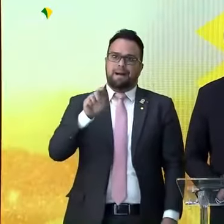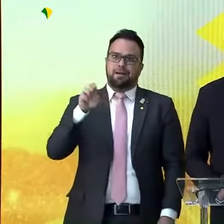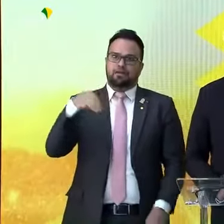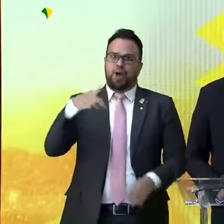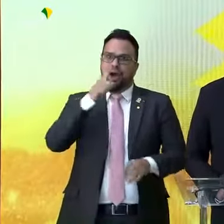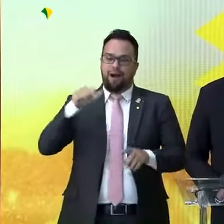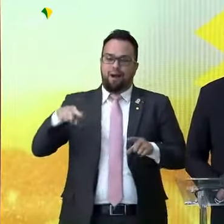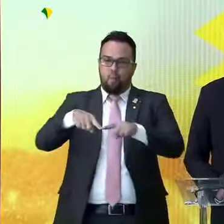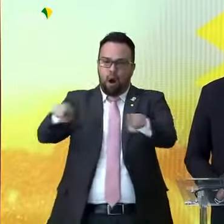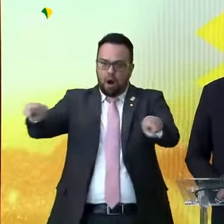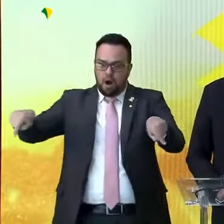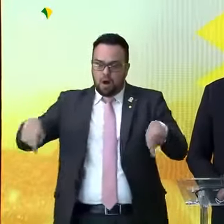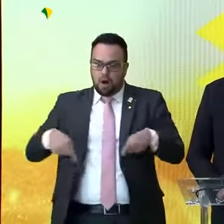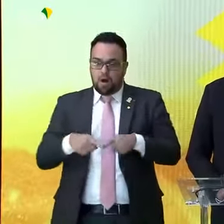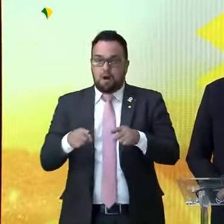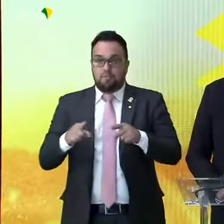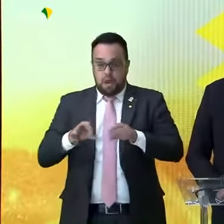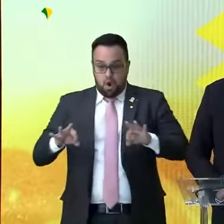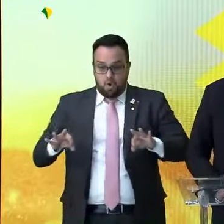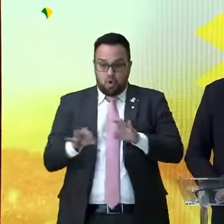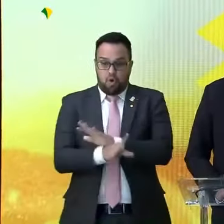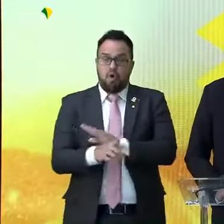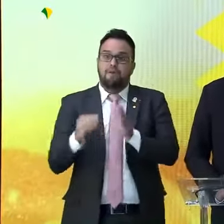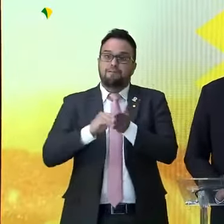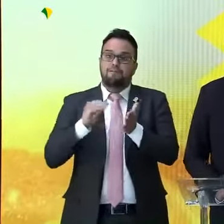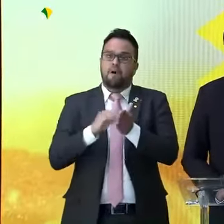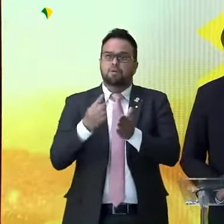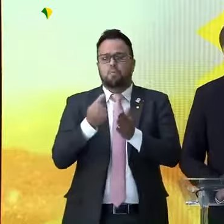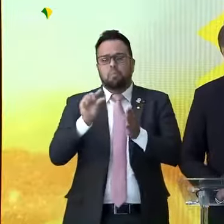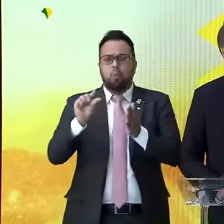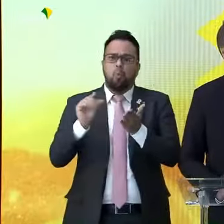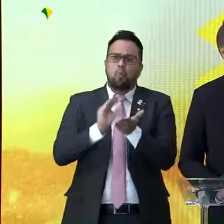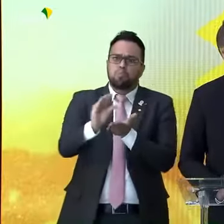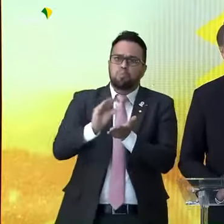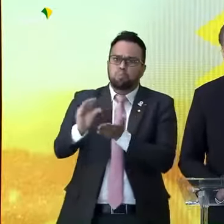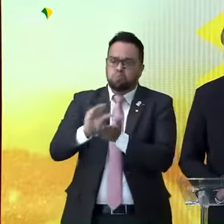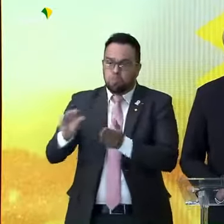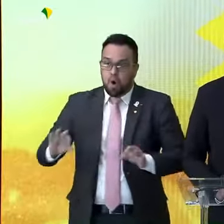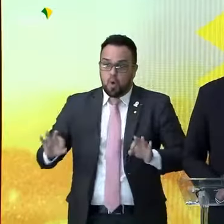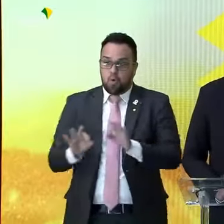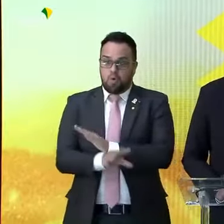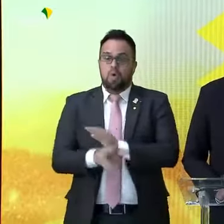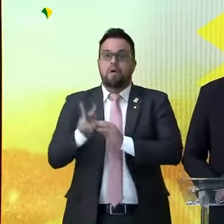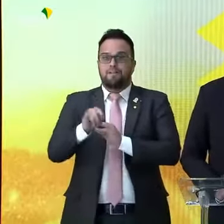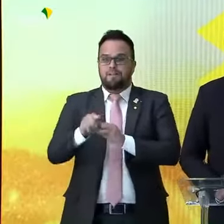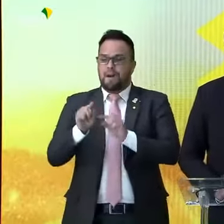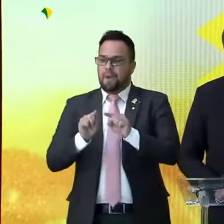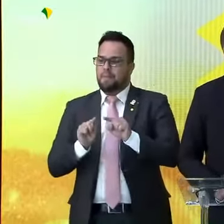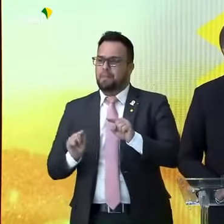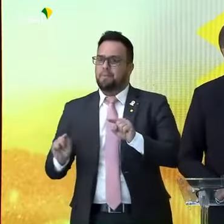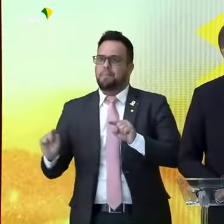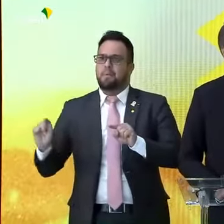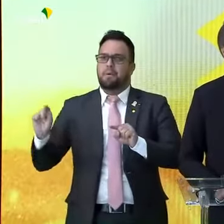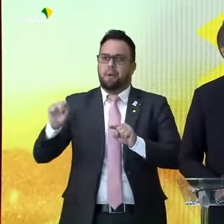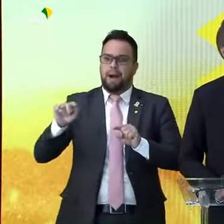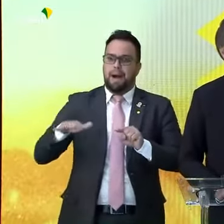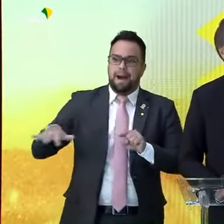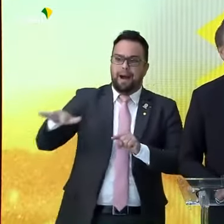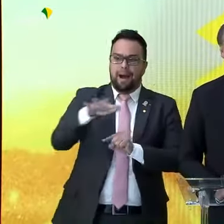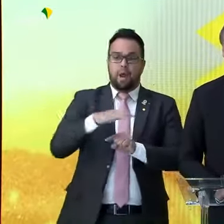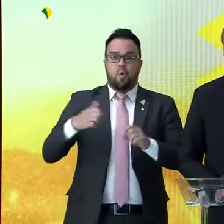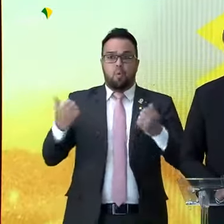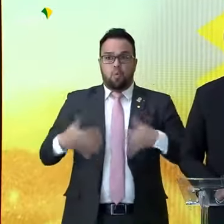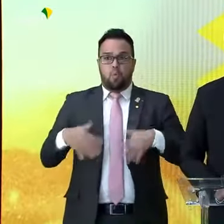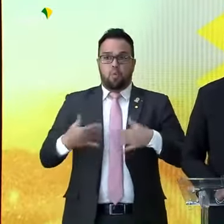após sua conclusão será esse ano que falta pouco recurso para tal ela atender a uma área enorme providenciando